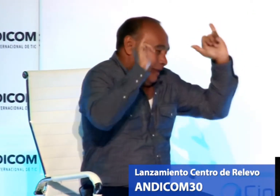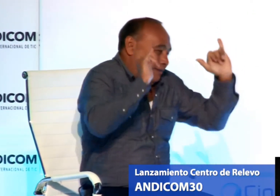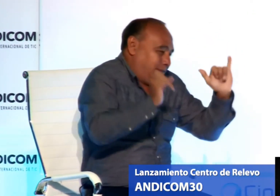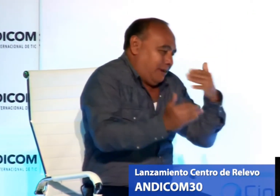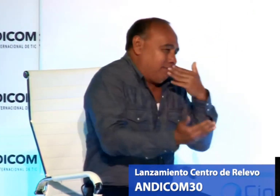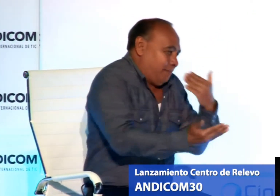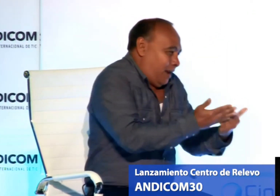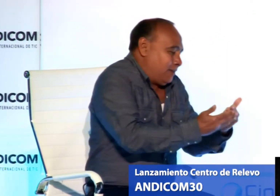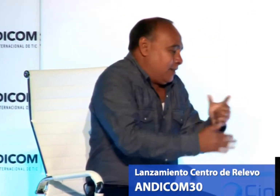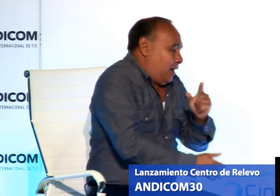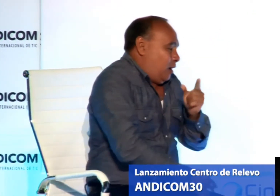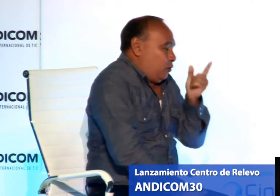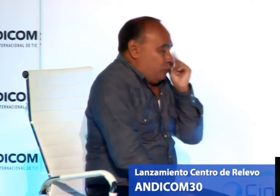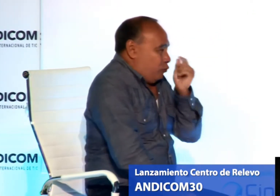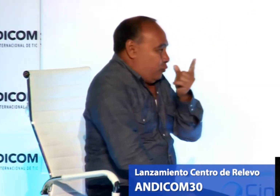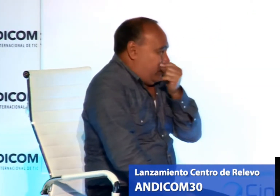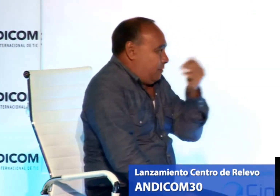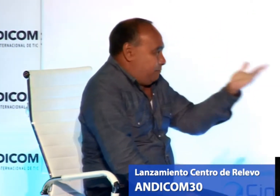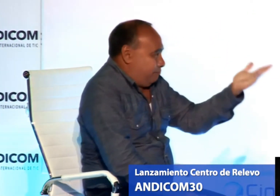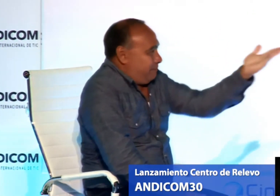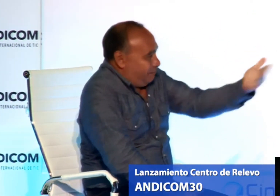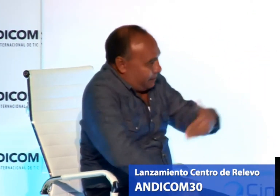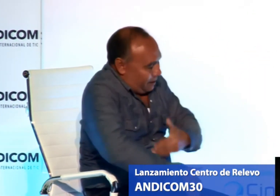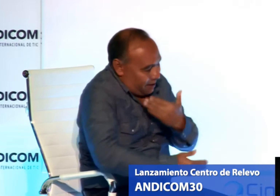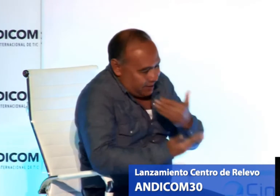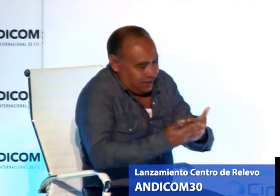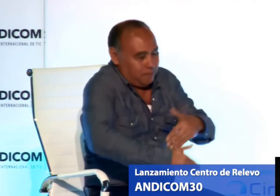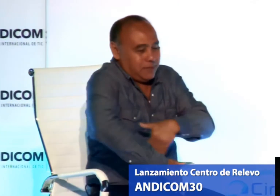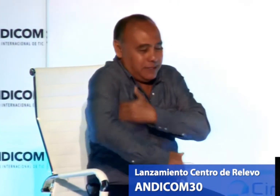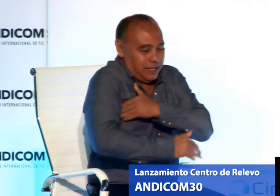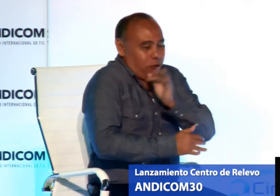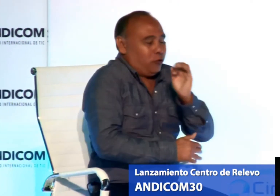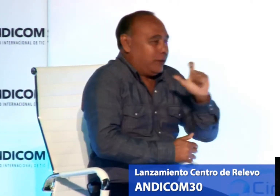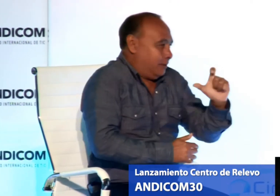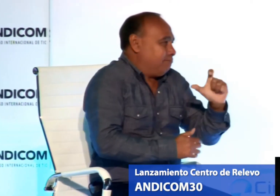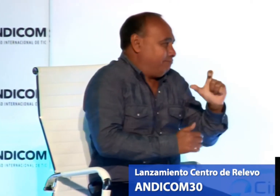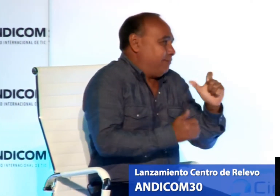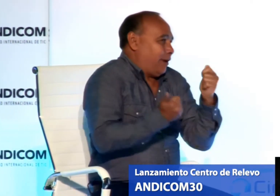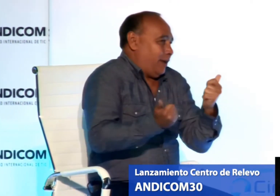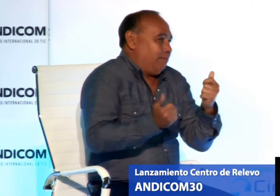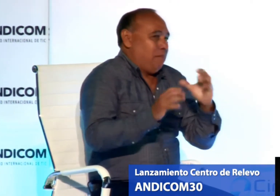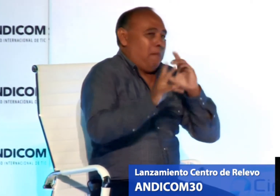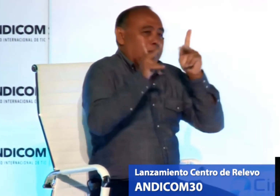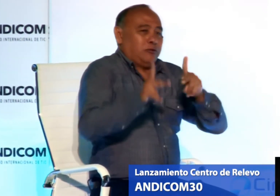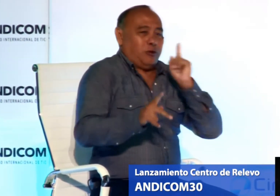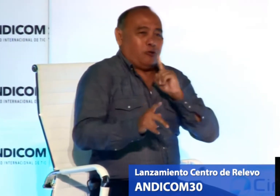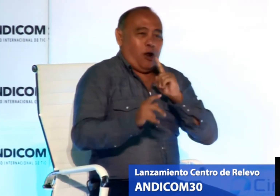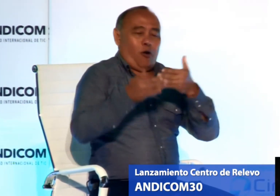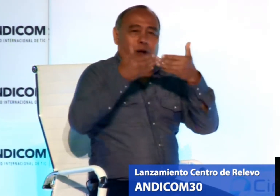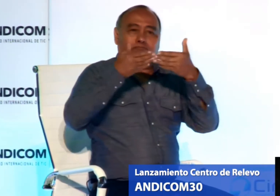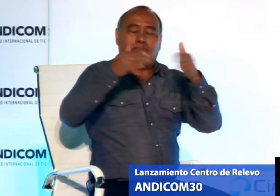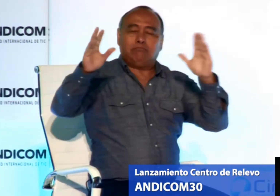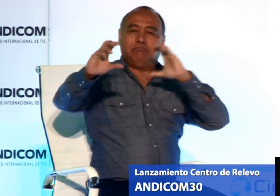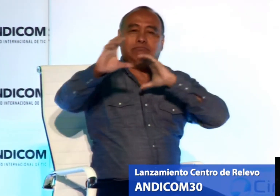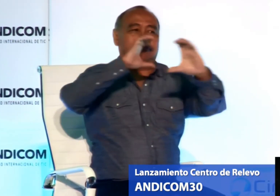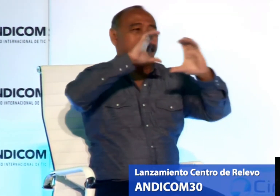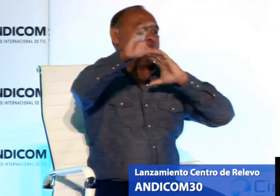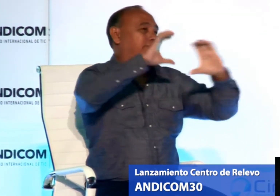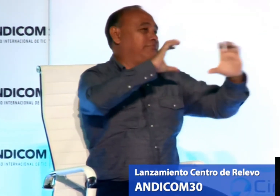así nosotros tenemos independencia. Eso estamos muy agradecidos con usted, presidente Santos, y con el Ministerio de la TIC por el convenio que se